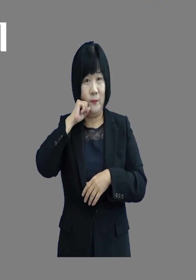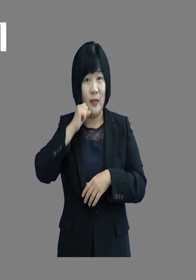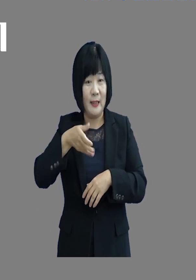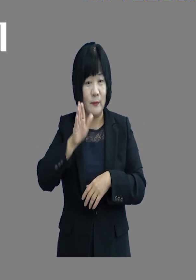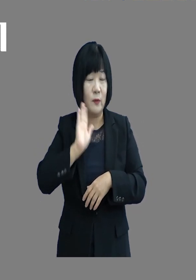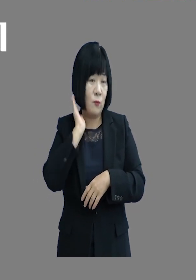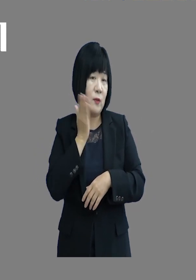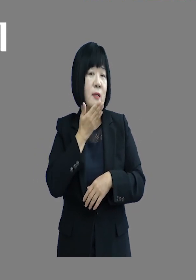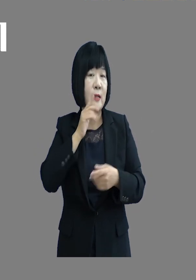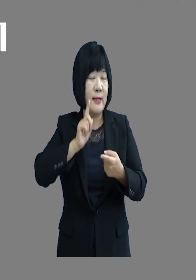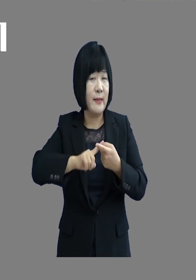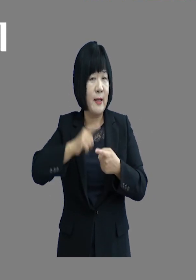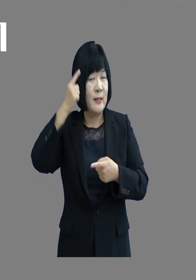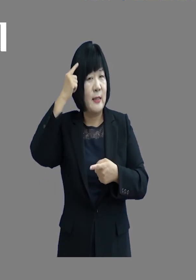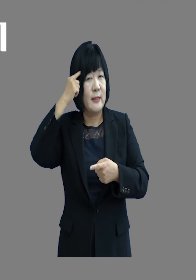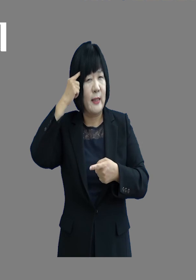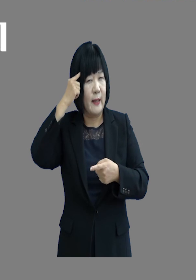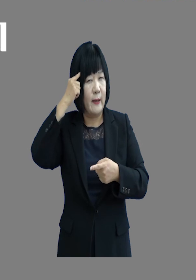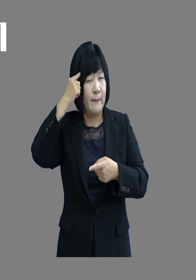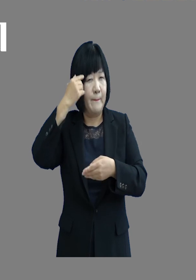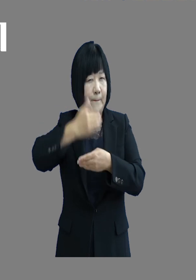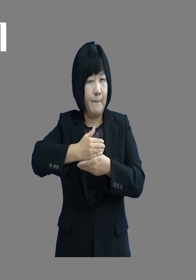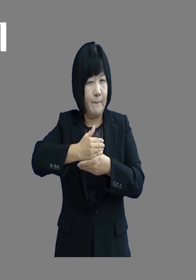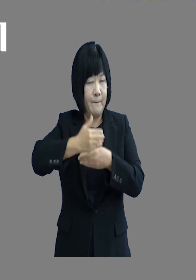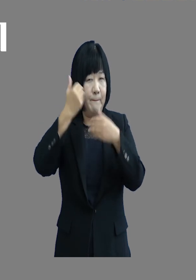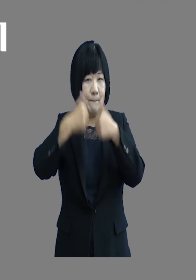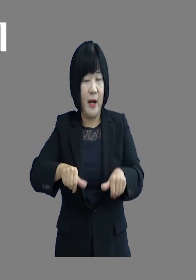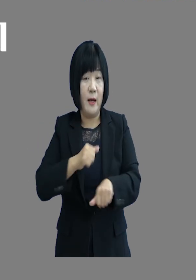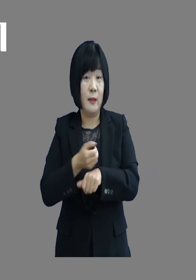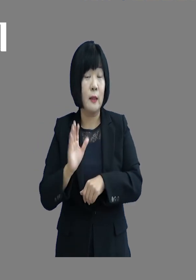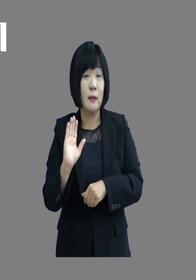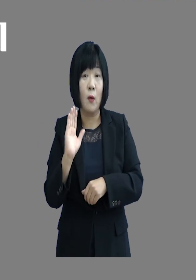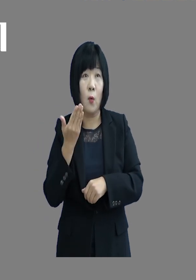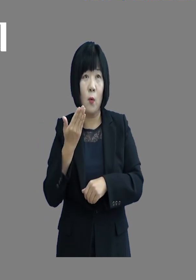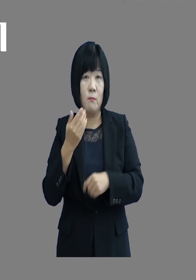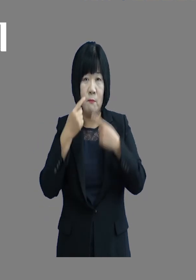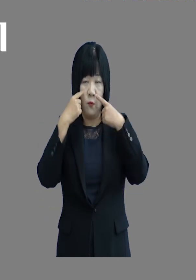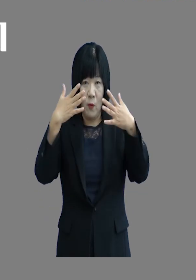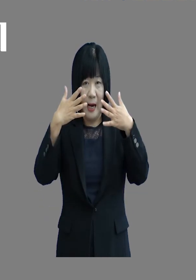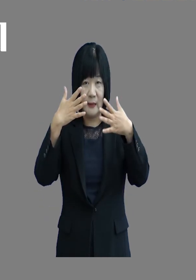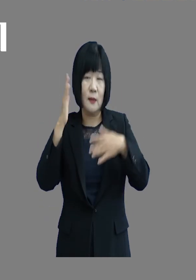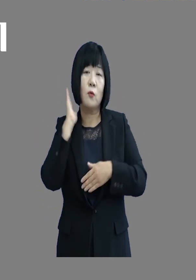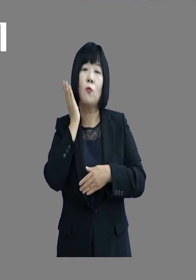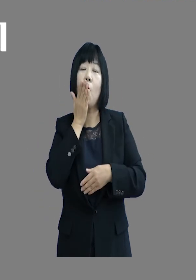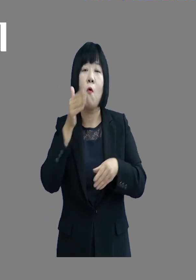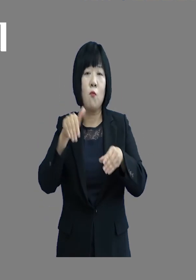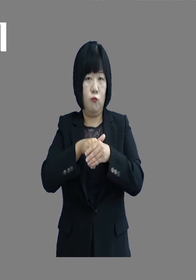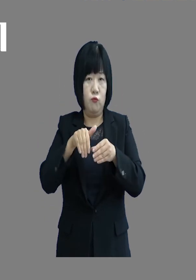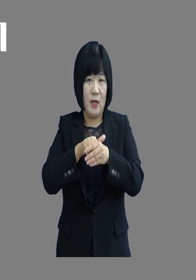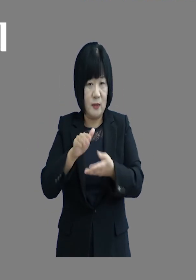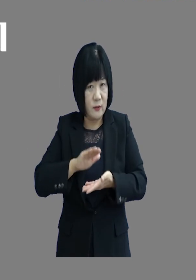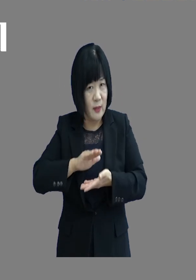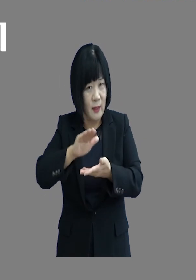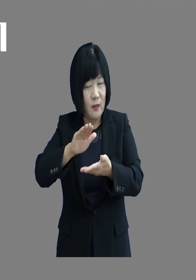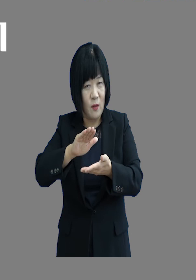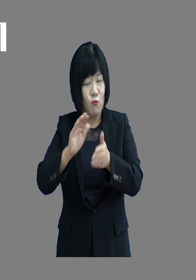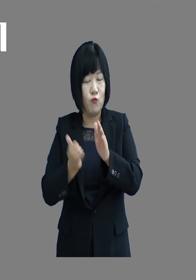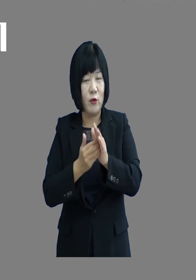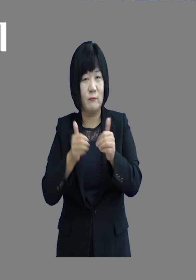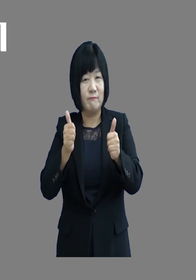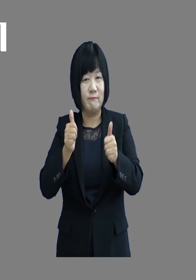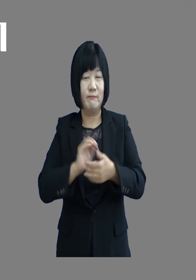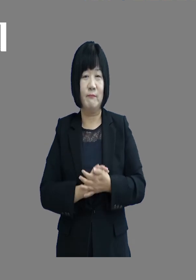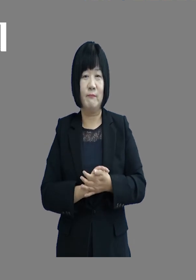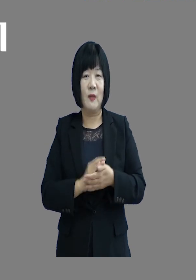농인에 대한 편견을 깨고 제대로 된 수어와 농문화를 전하겠다는 그 열정만큼은 최고네요.